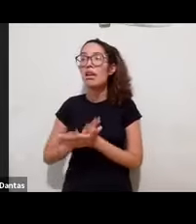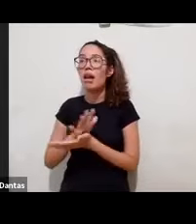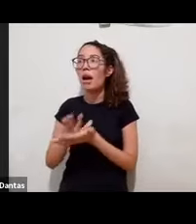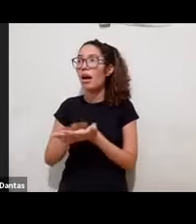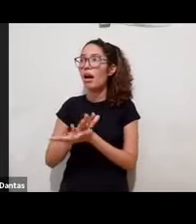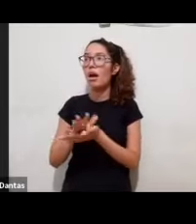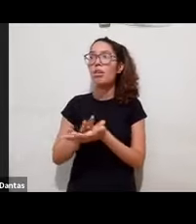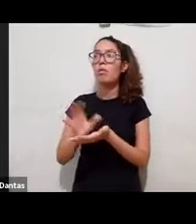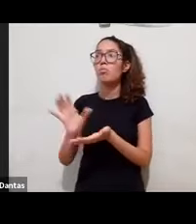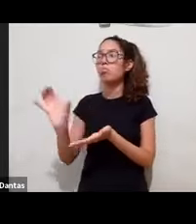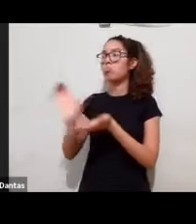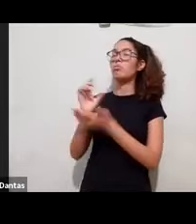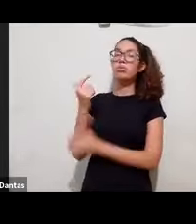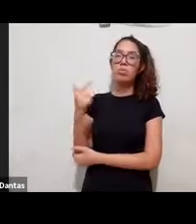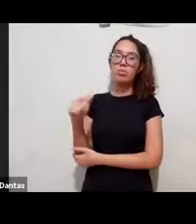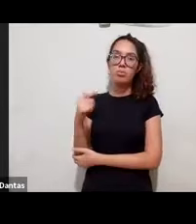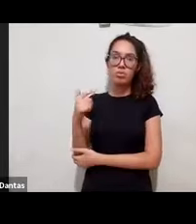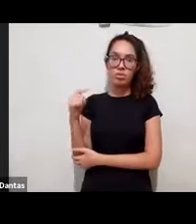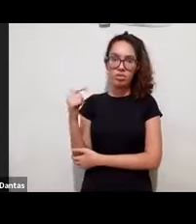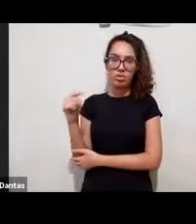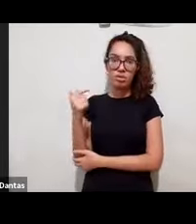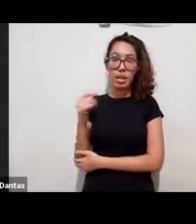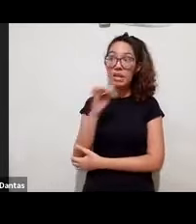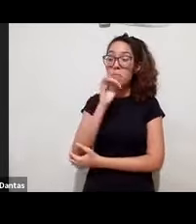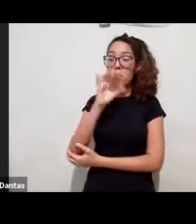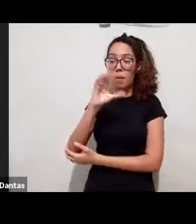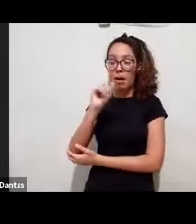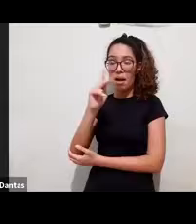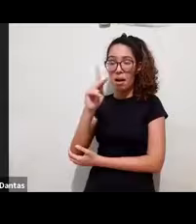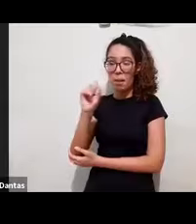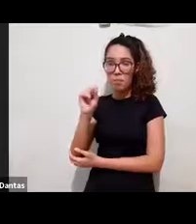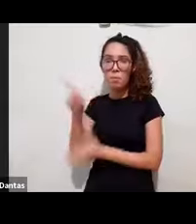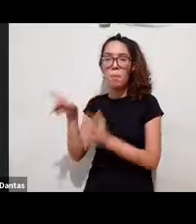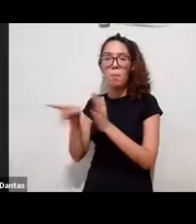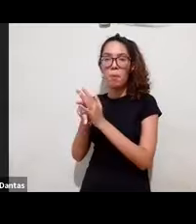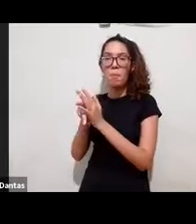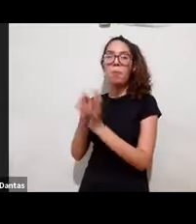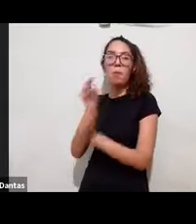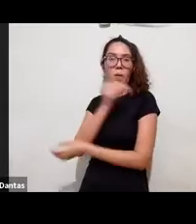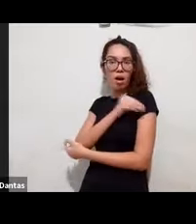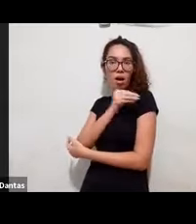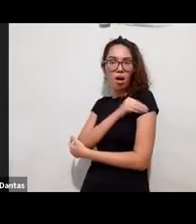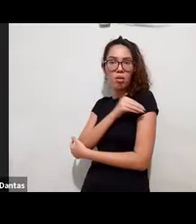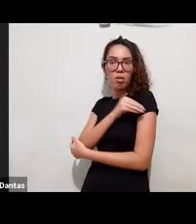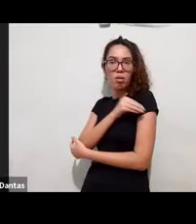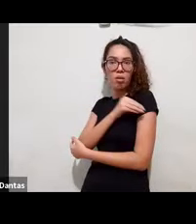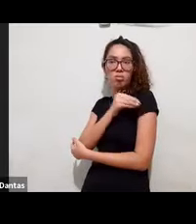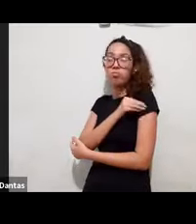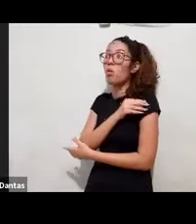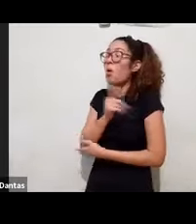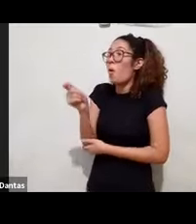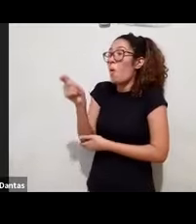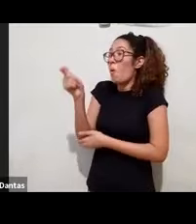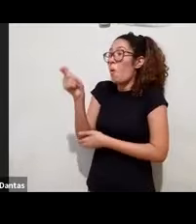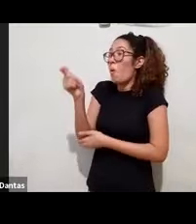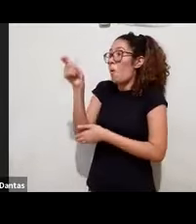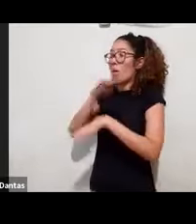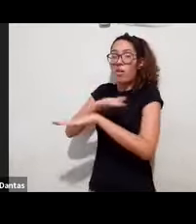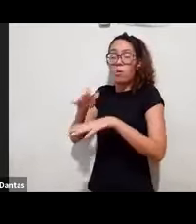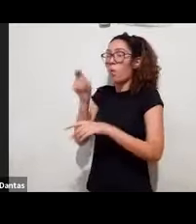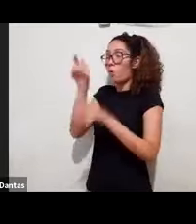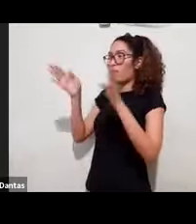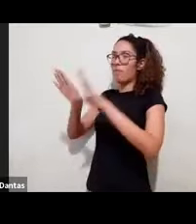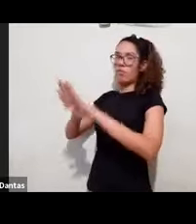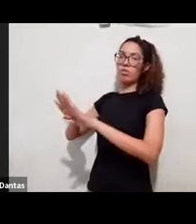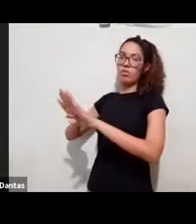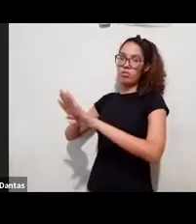gente tinha medo do CAPS deixar de existir, né, de que iam acabar mesmo com o CAPS e fechar. Não fecharam, e a gente está